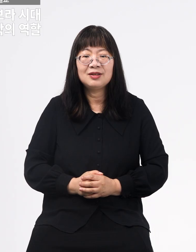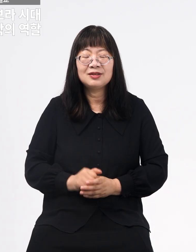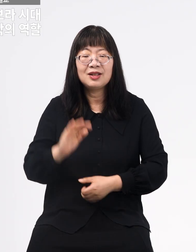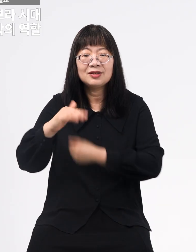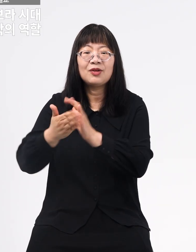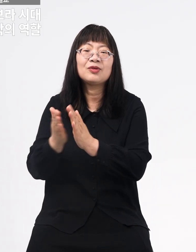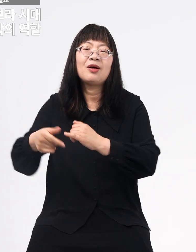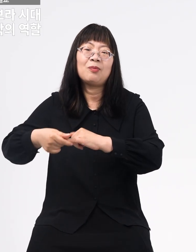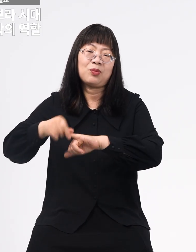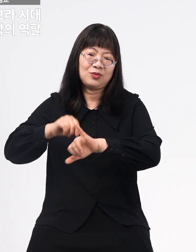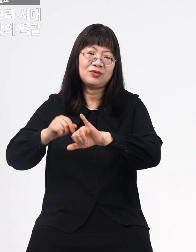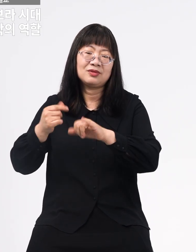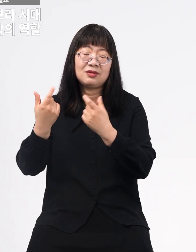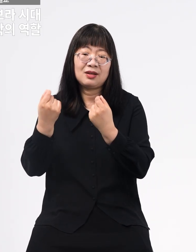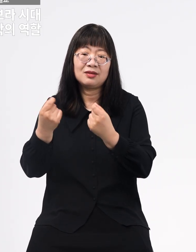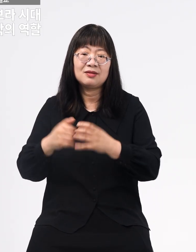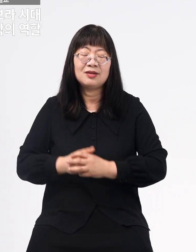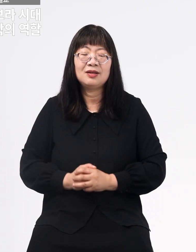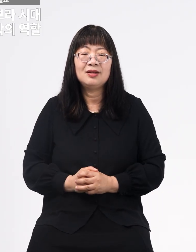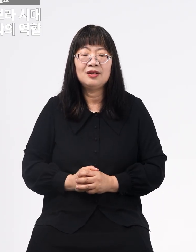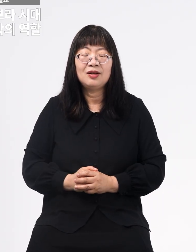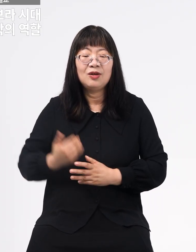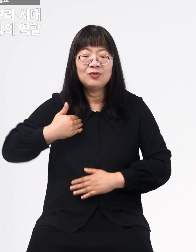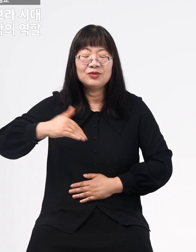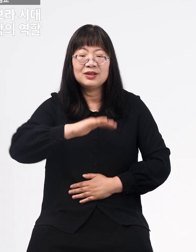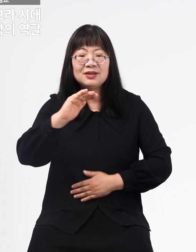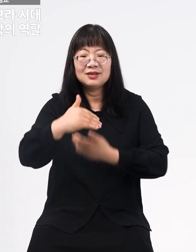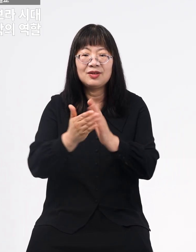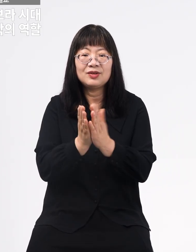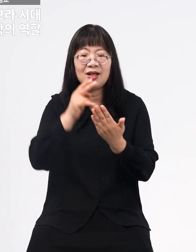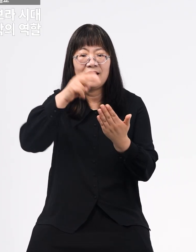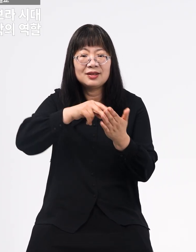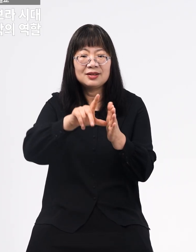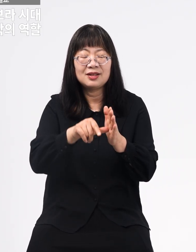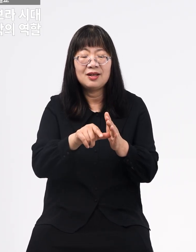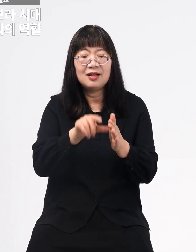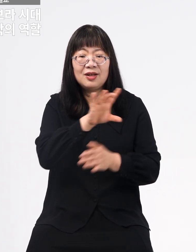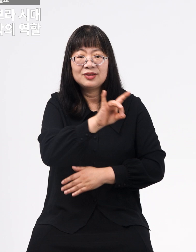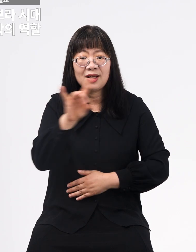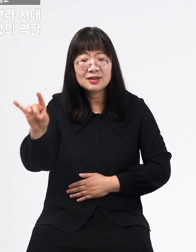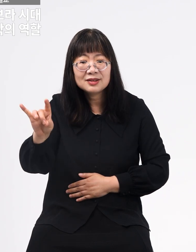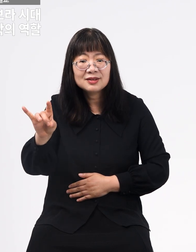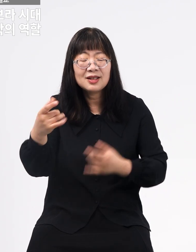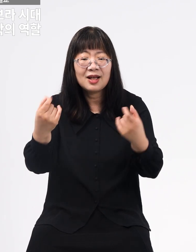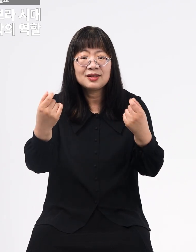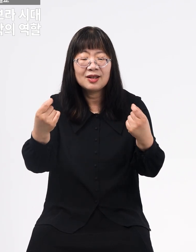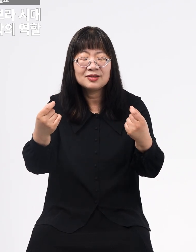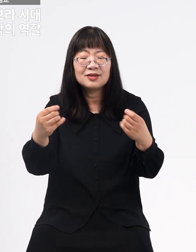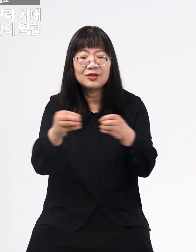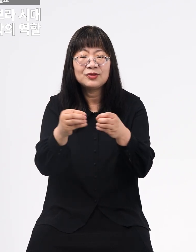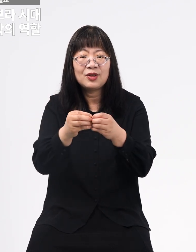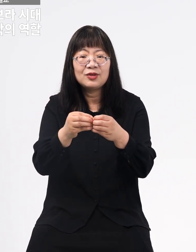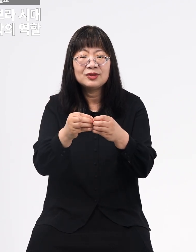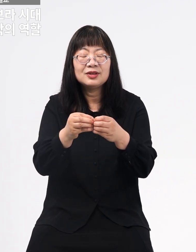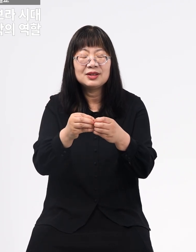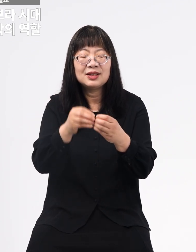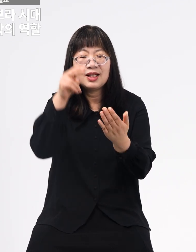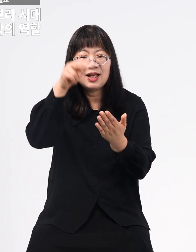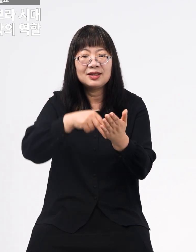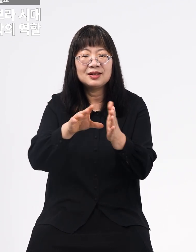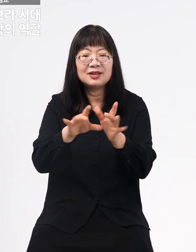모순이에요. 충돌이에요. 그래서 우리는 성경을 읽을 때 종종 이런 구절을 만날